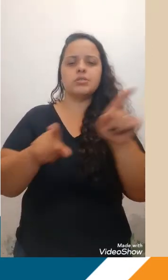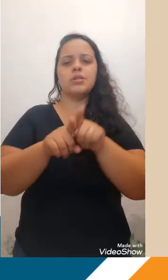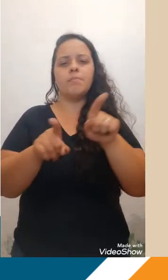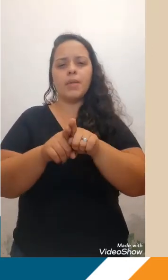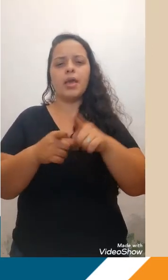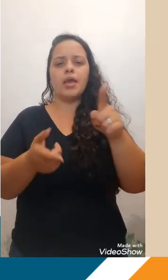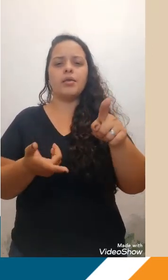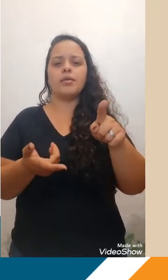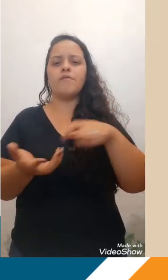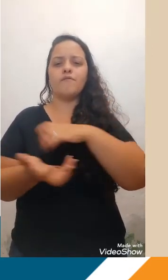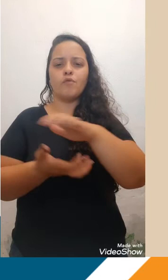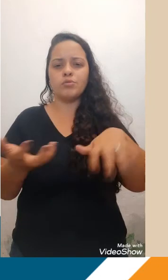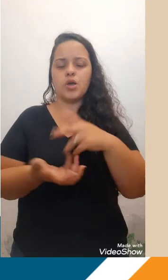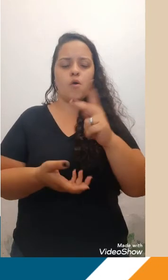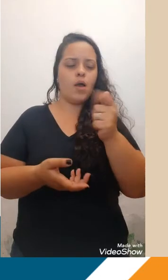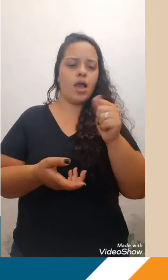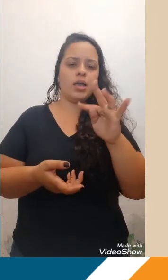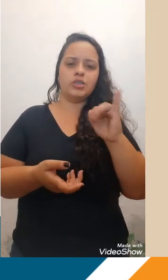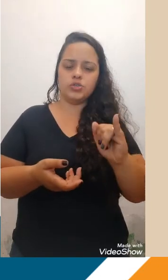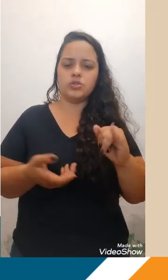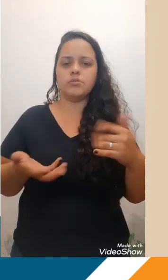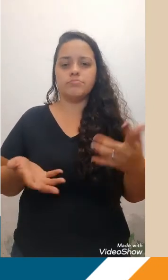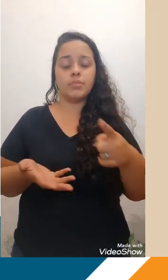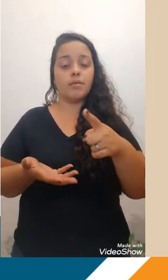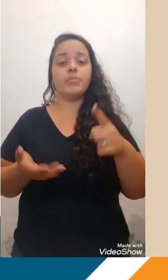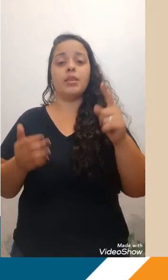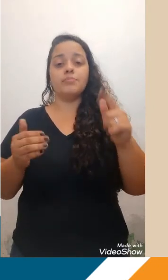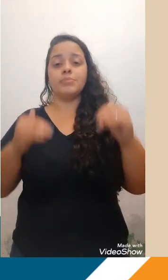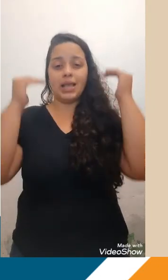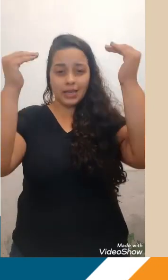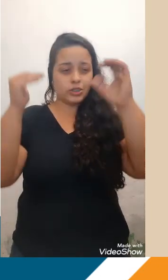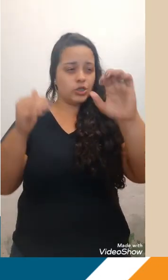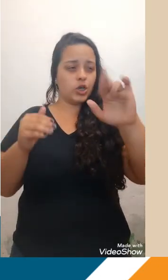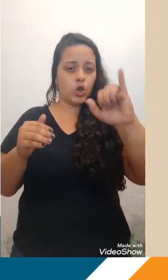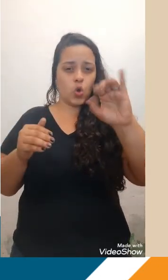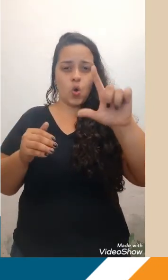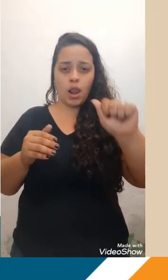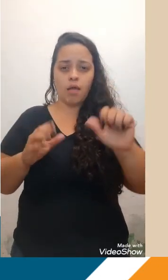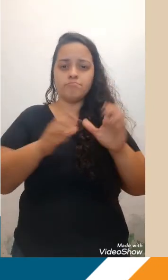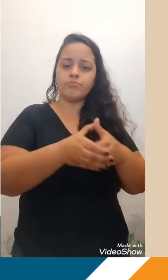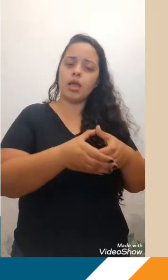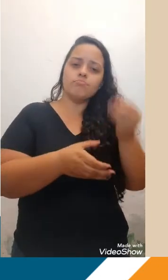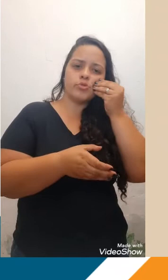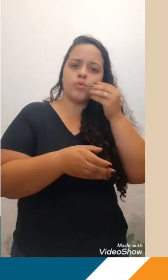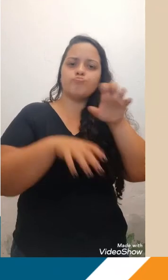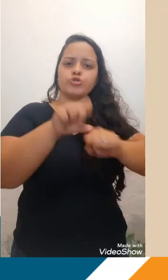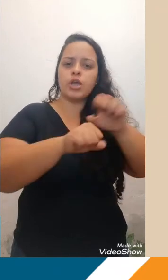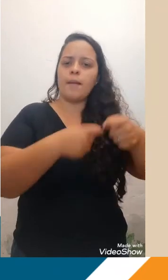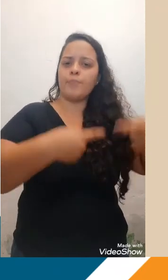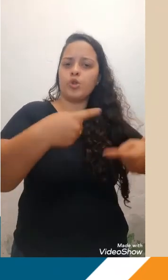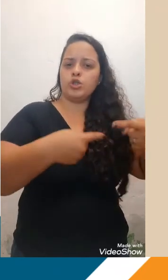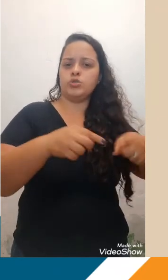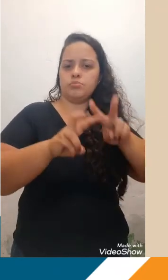a Revolução Haitiana. Nesse sentido, a elite crioula passa a buscar cada vez mais espaço na política colonial,